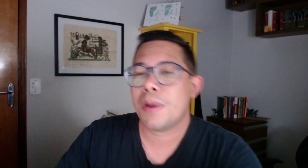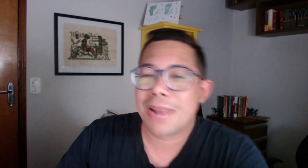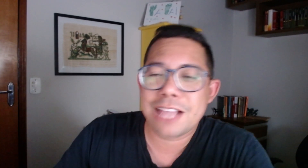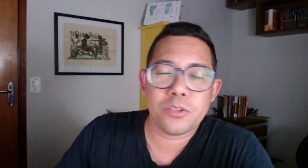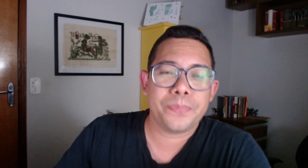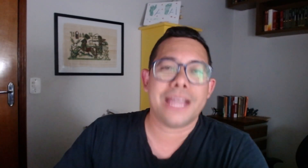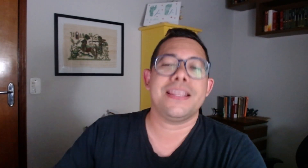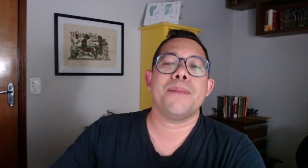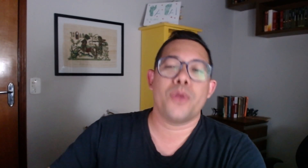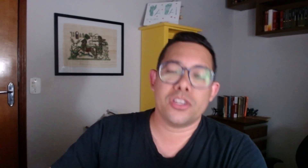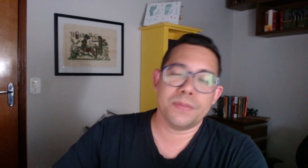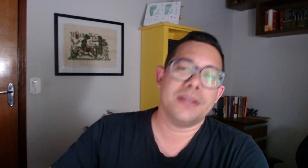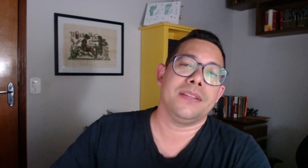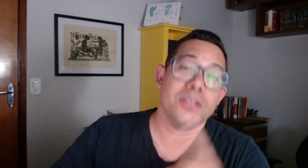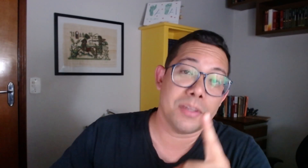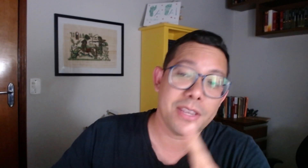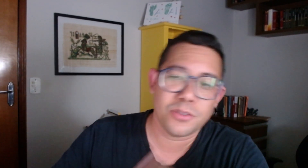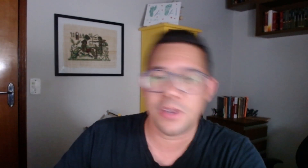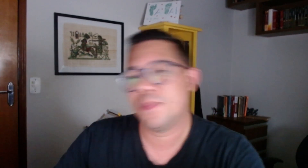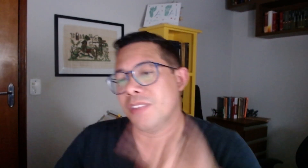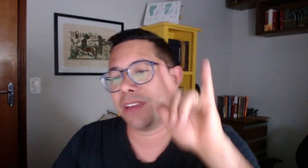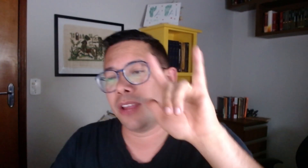abraço. Até a próxima. Deus abençoe. Valeu.